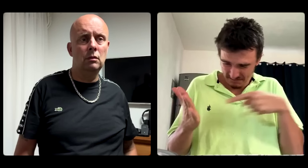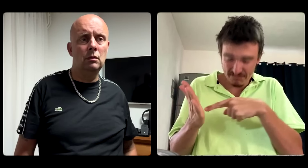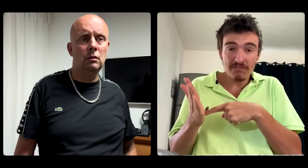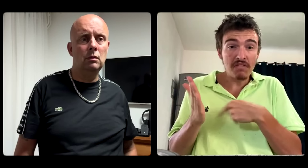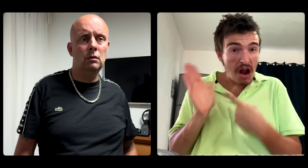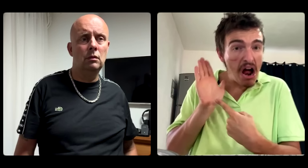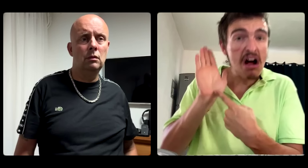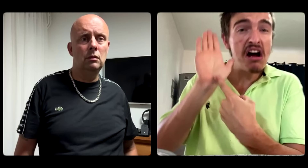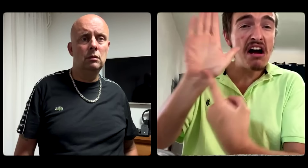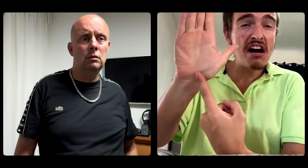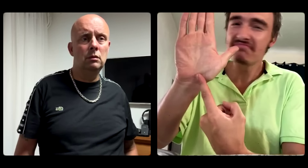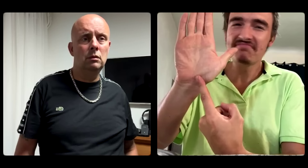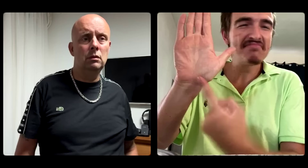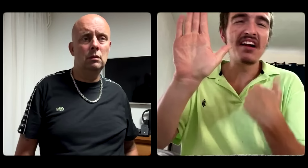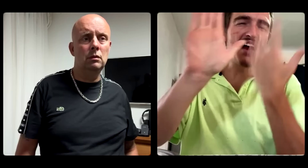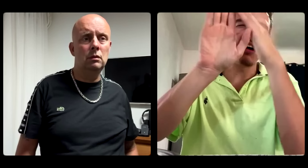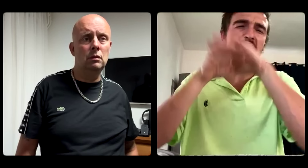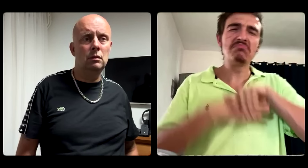Ja,